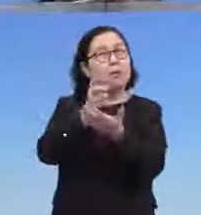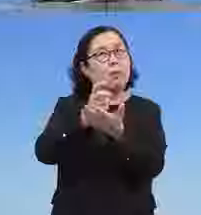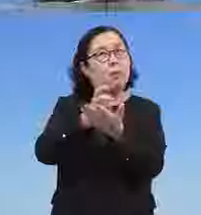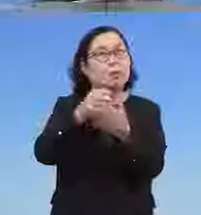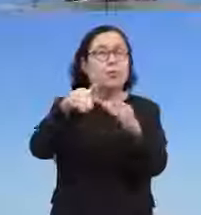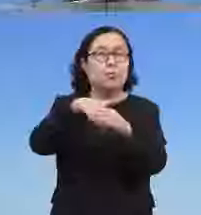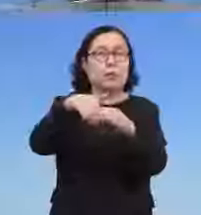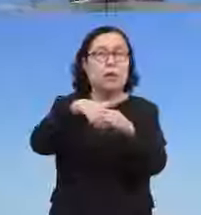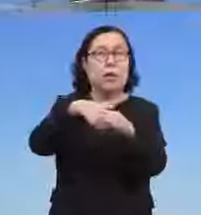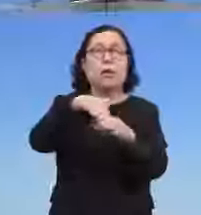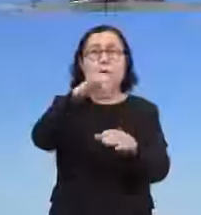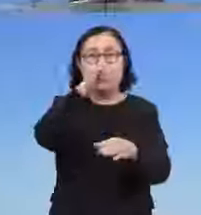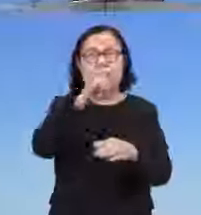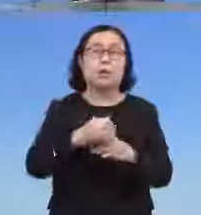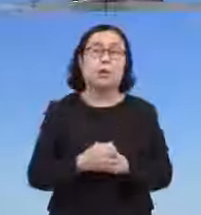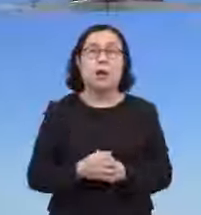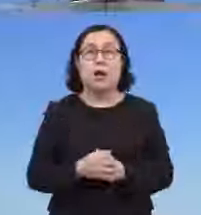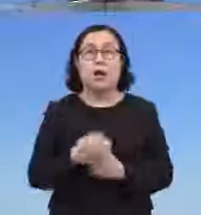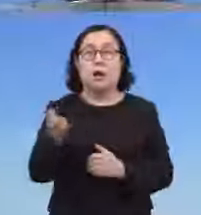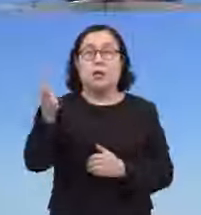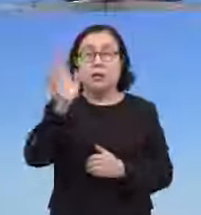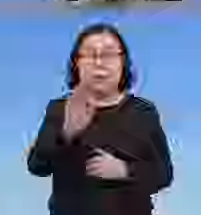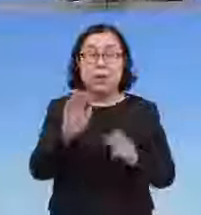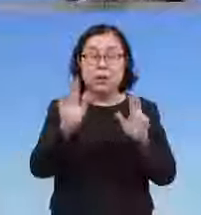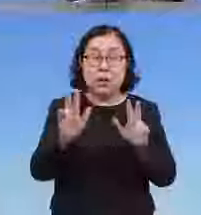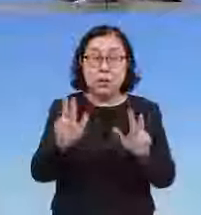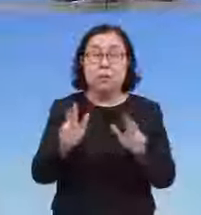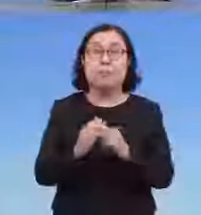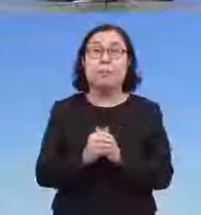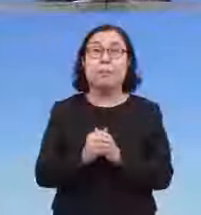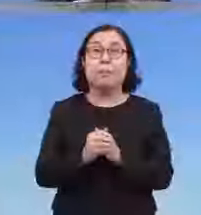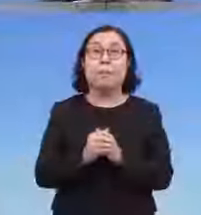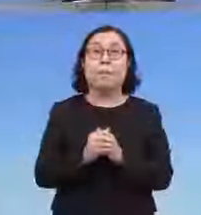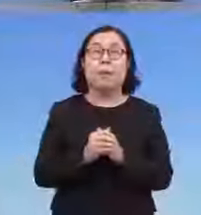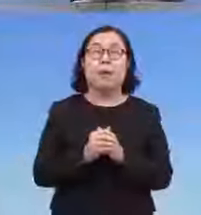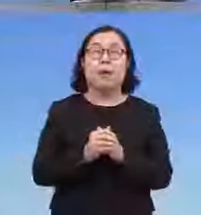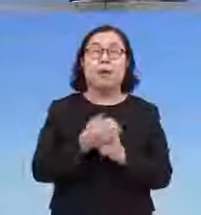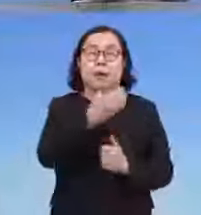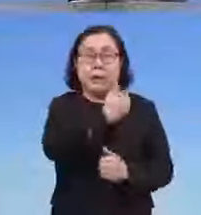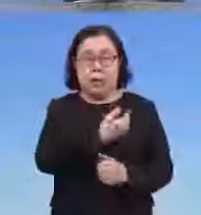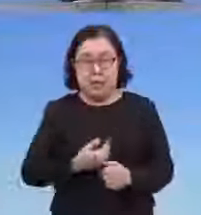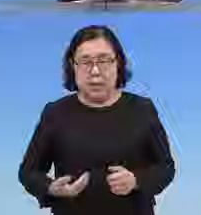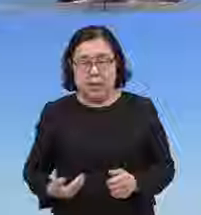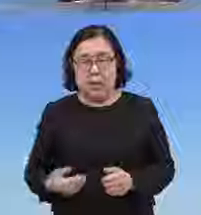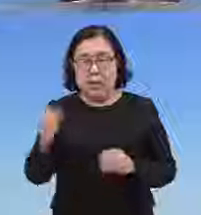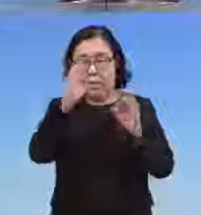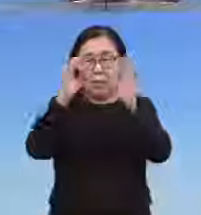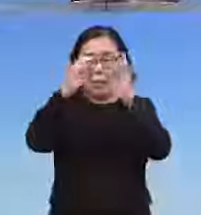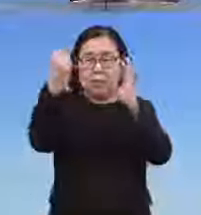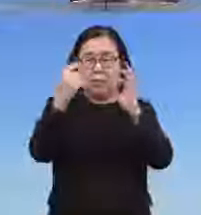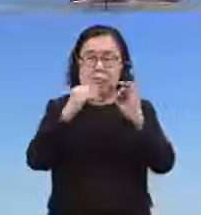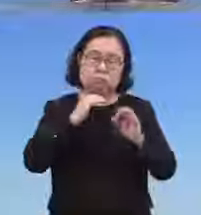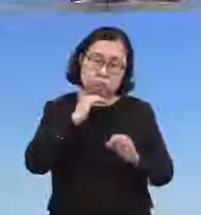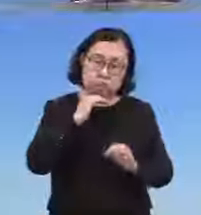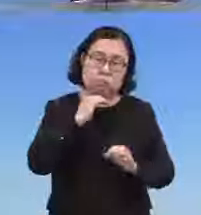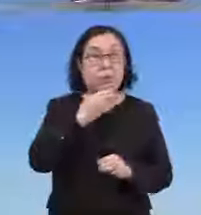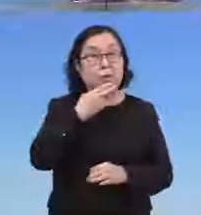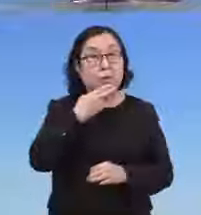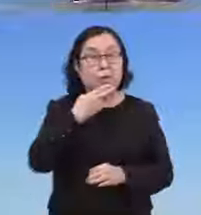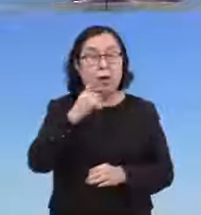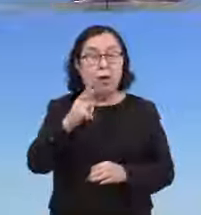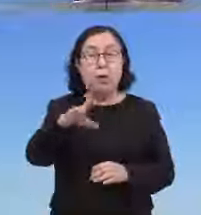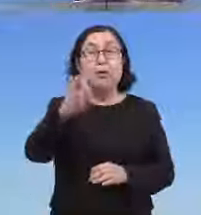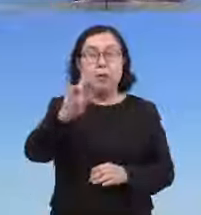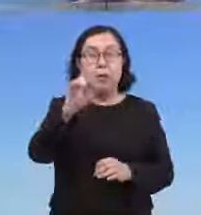그럴까요? 이런 문화를 갖고 있던 상황이라는 겁니다. 그런데 예수님은 지금 제자들이 찾아오기를 기다리시지